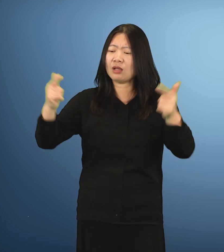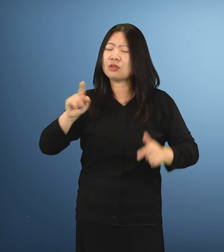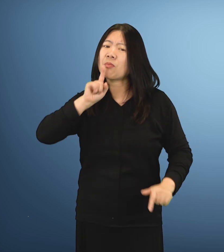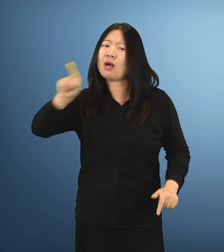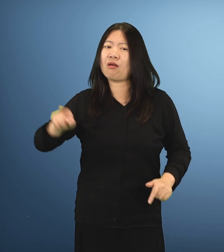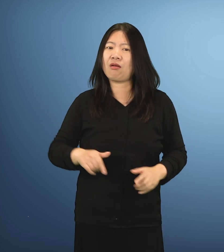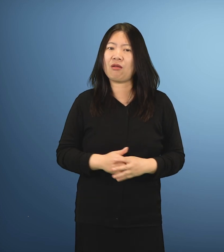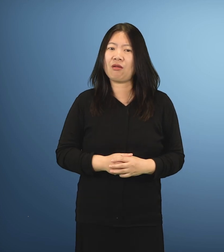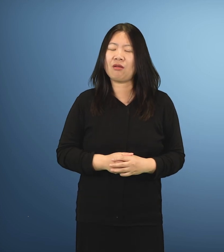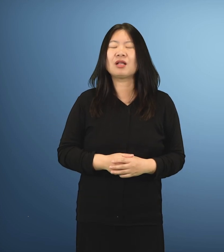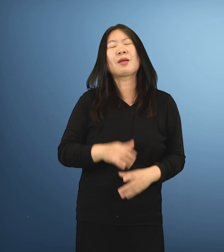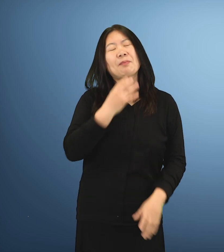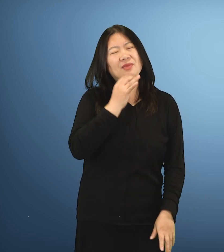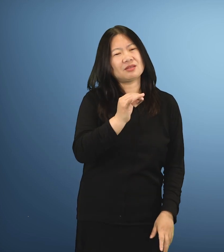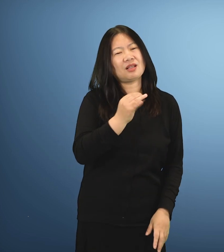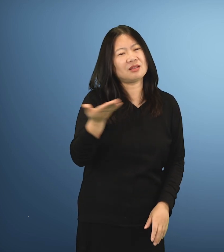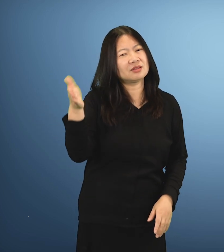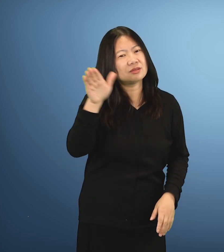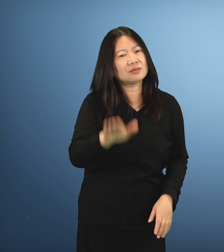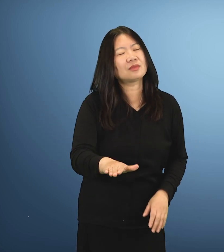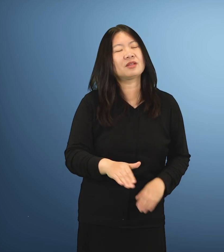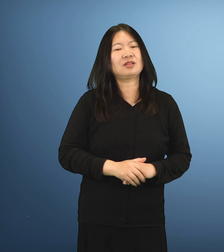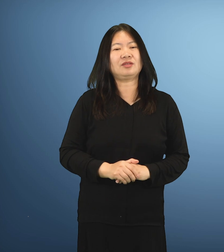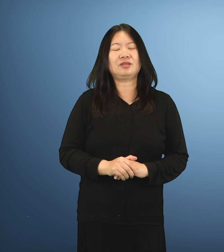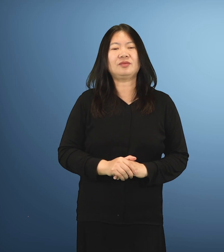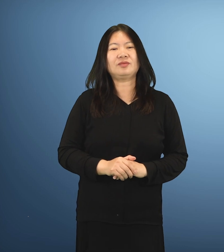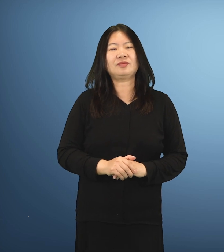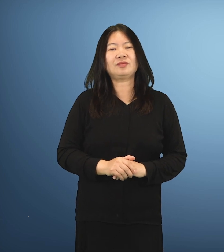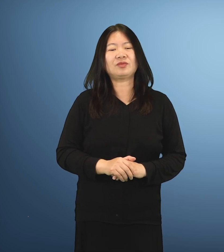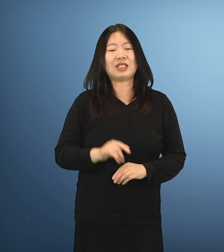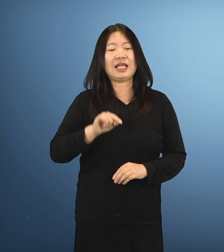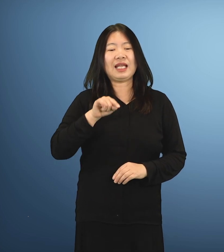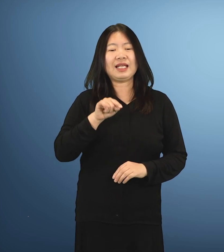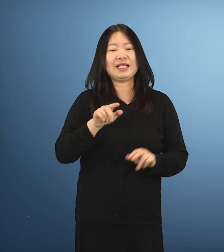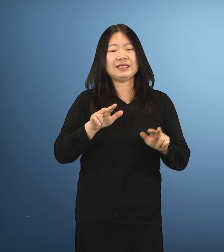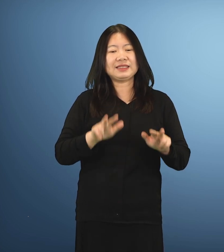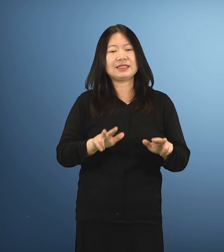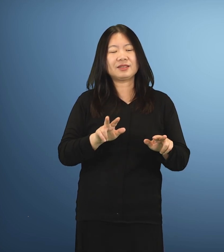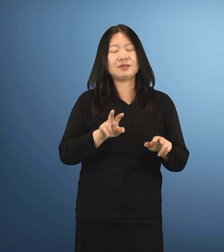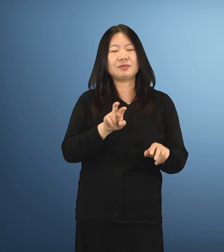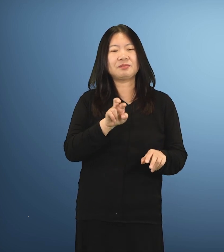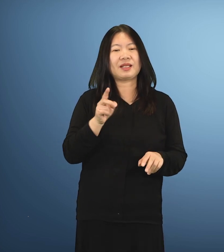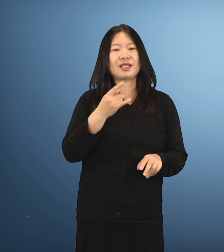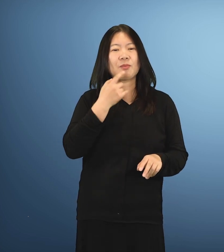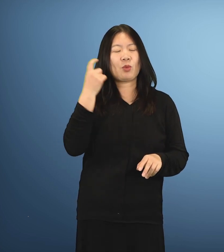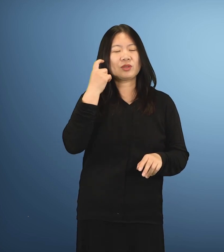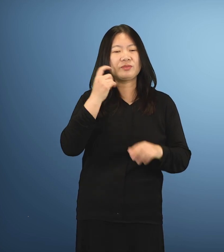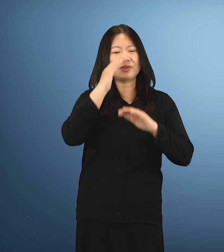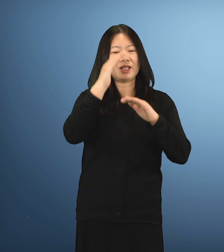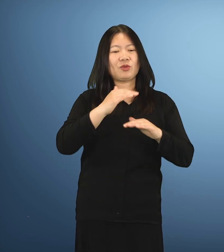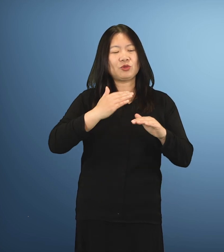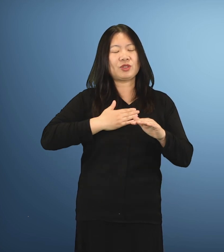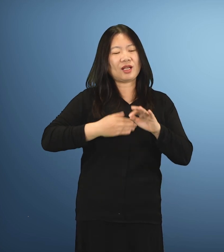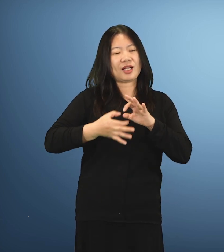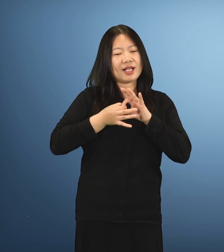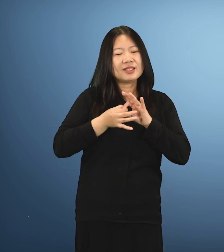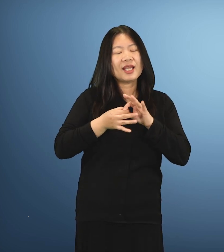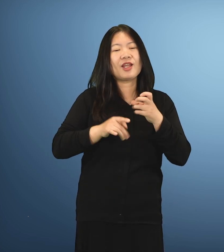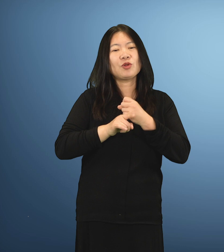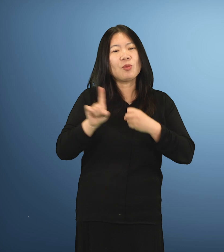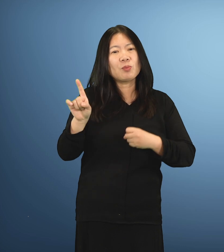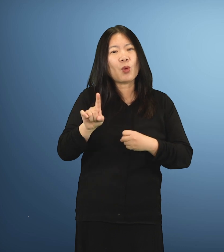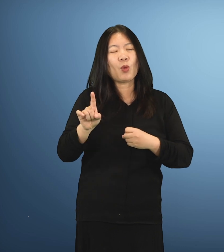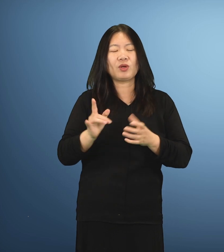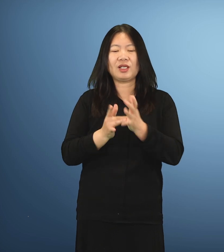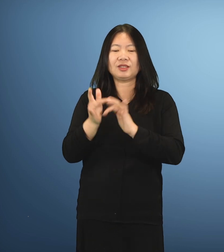맞습니다. 아닌데 그래도 유효한 이유가 뭐죠? 이것이 예수님의 이